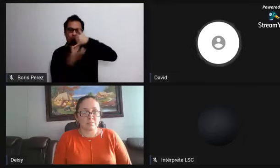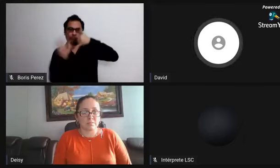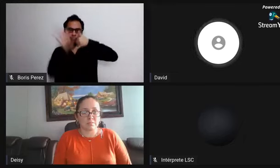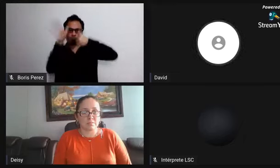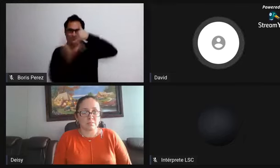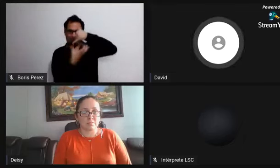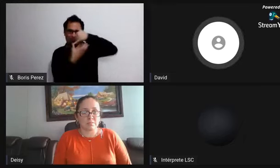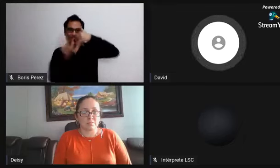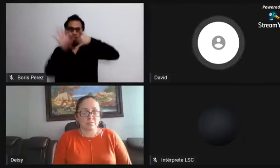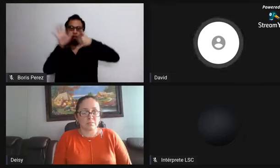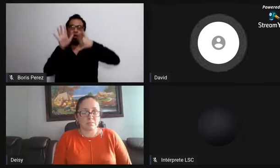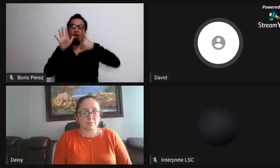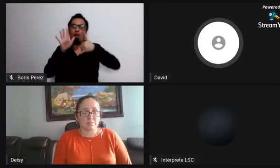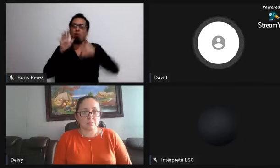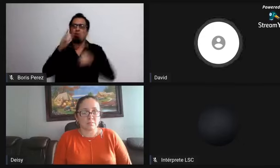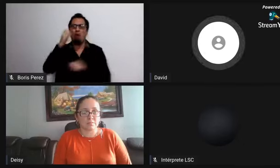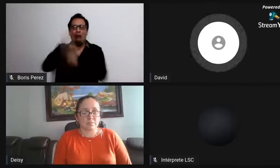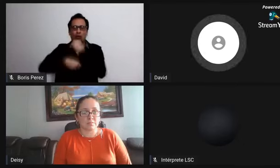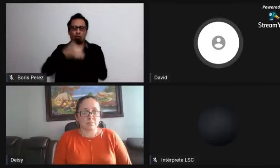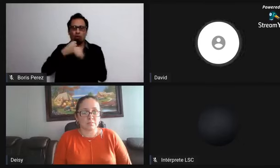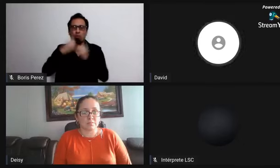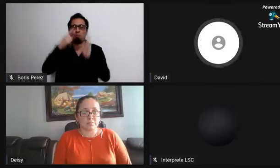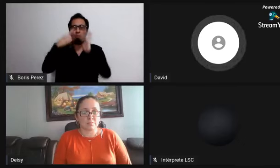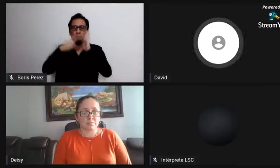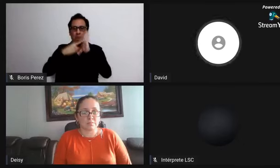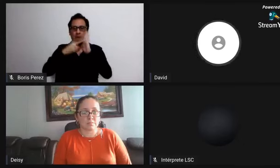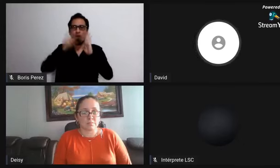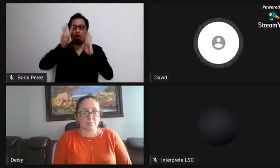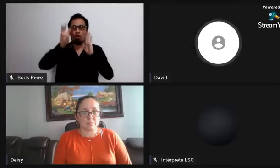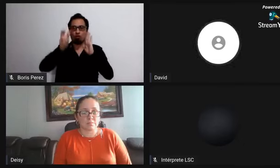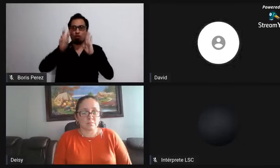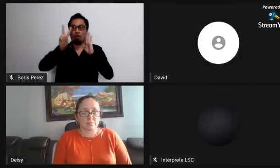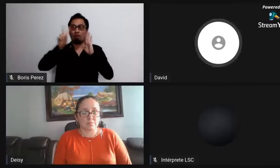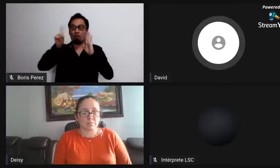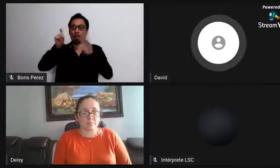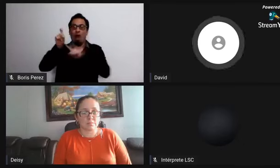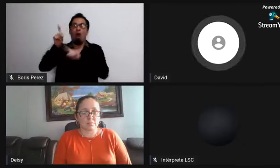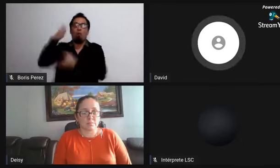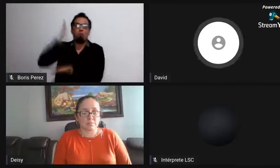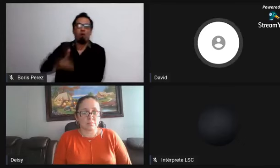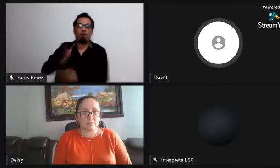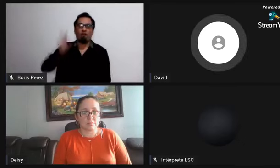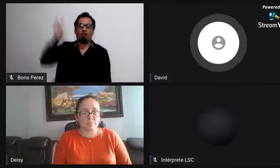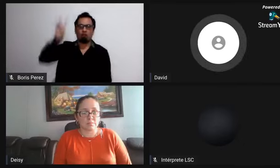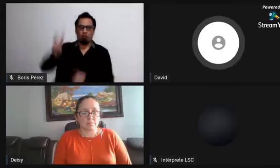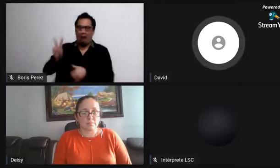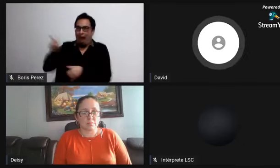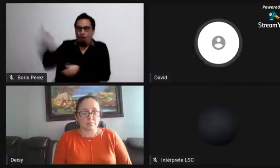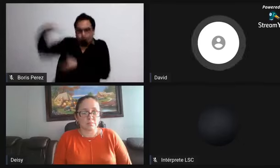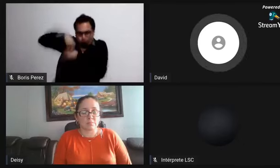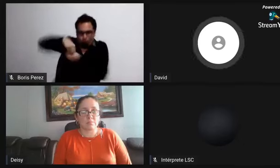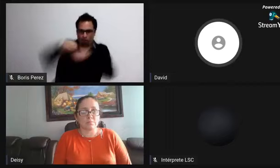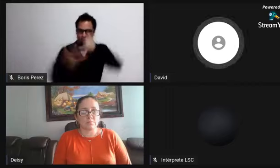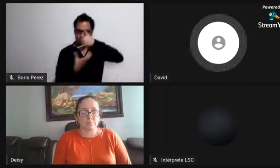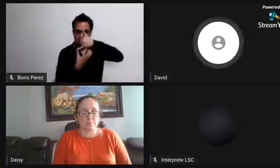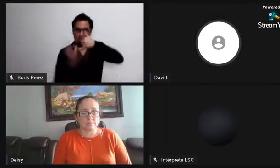pagar ese préstamo que se hizo para la República de la Gran Colombia. Sin embargo, en el año